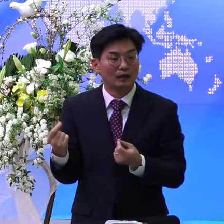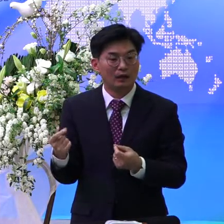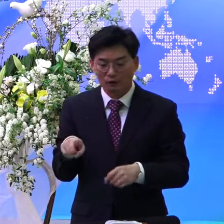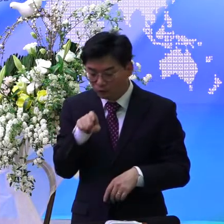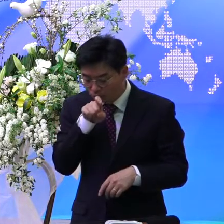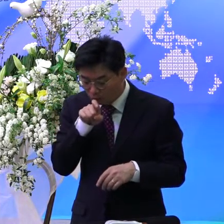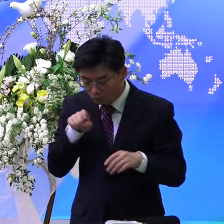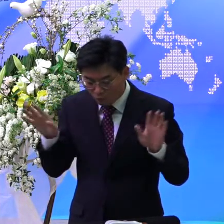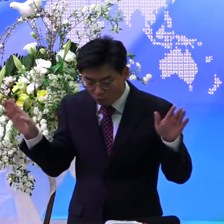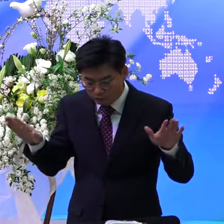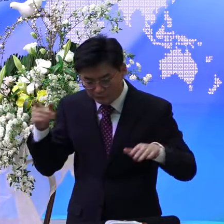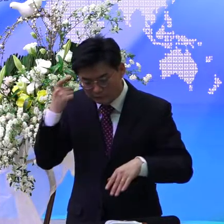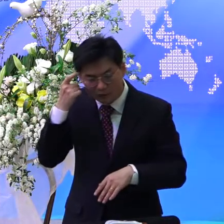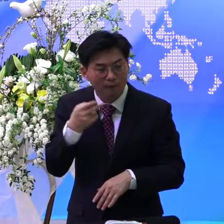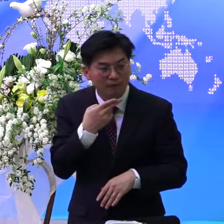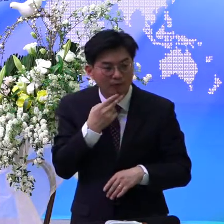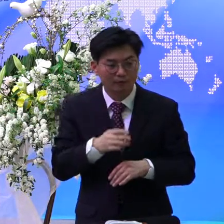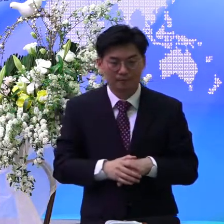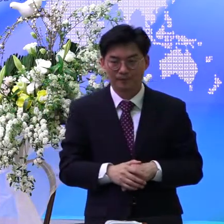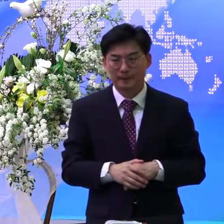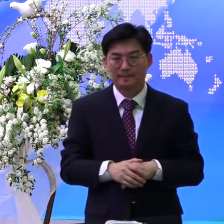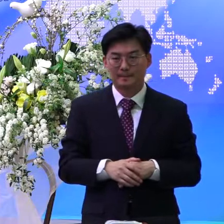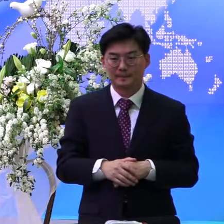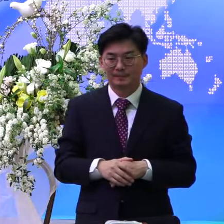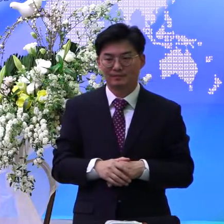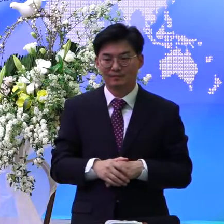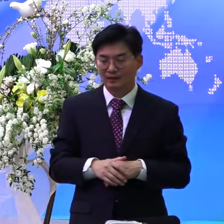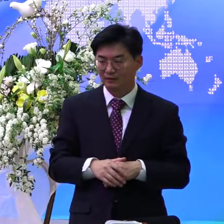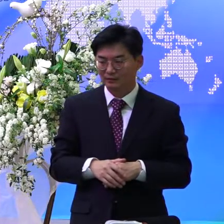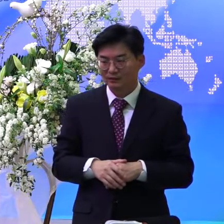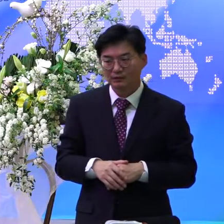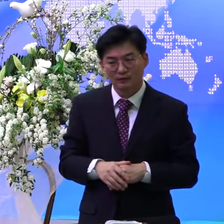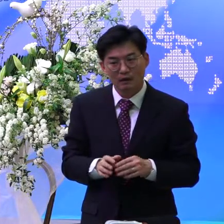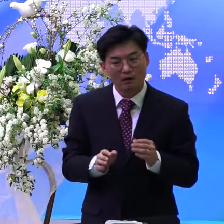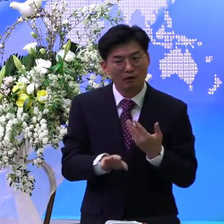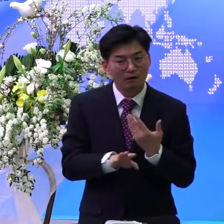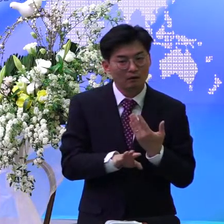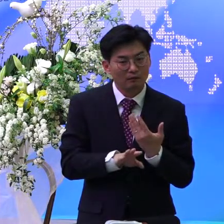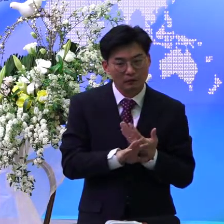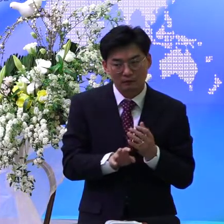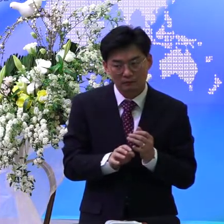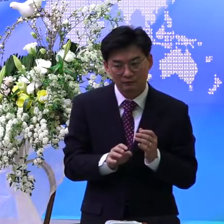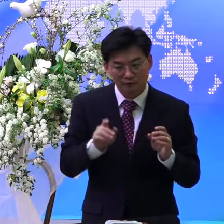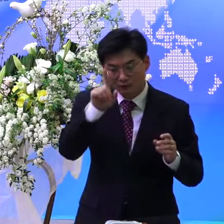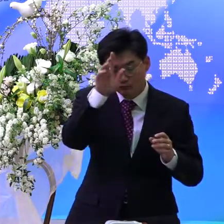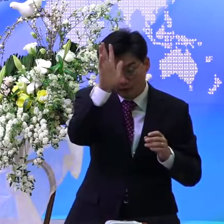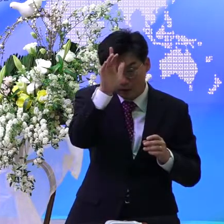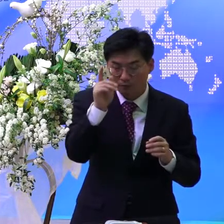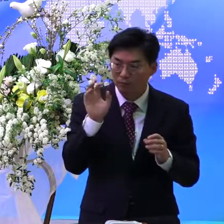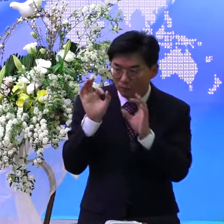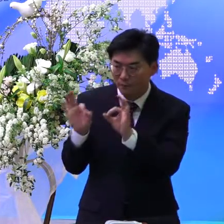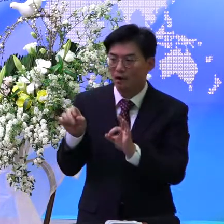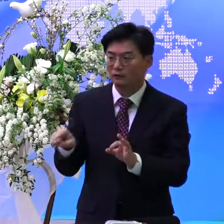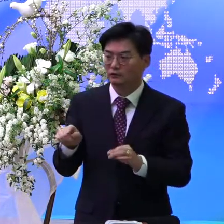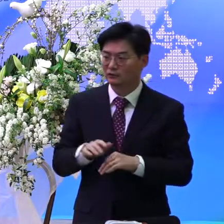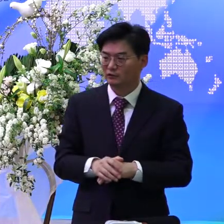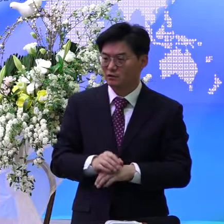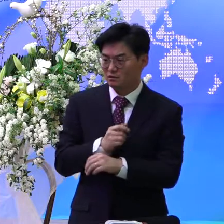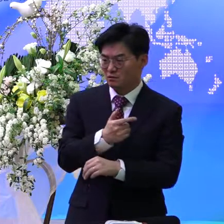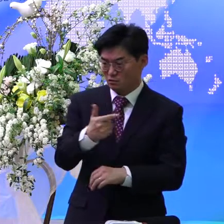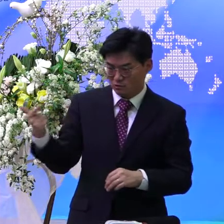다른 병아리들이 이 독수리 새끼를 놀립니다. 이상하게 생겼다고 놀리는 겁니다. 털이 시커멓고 덩치도